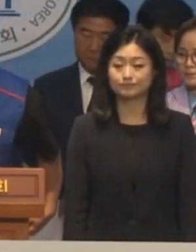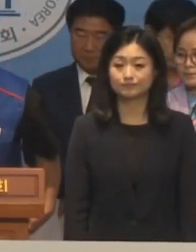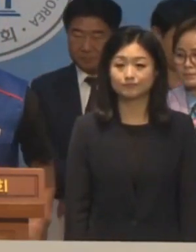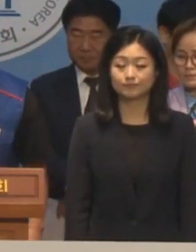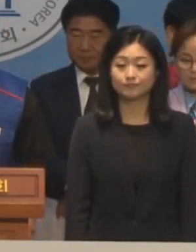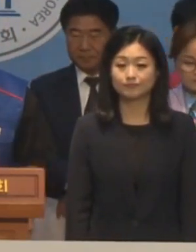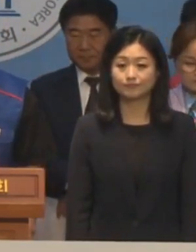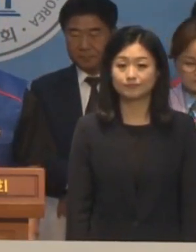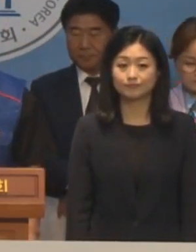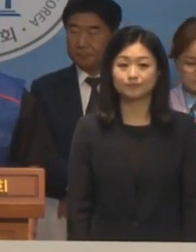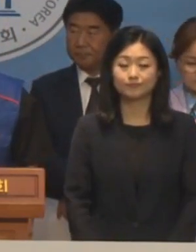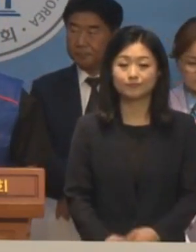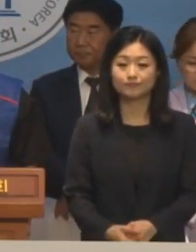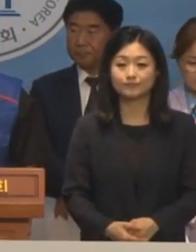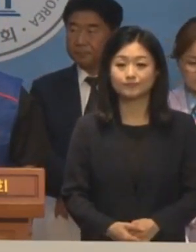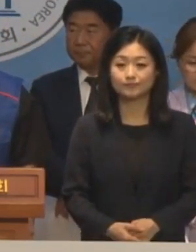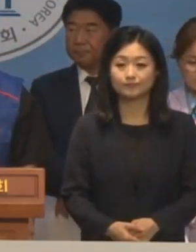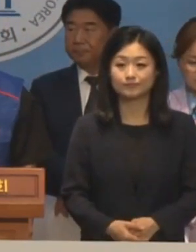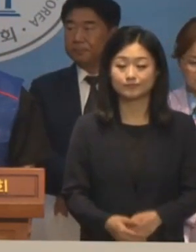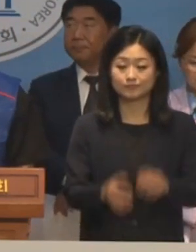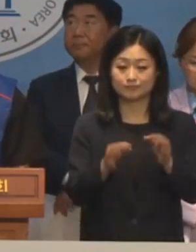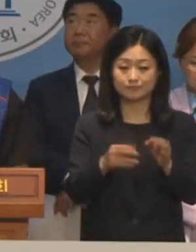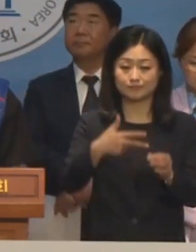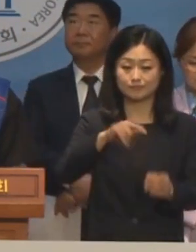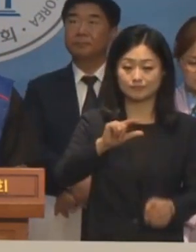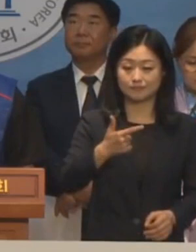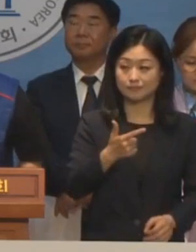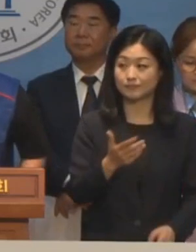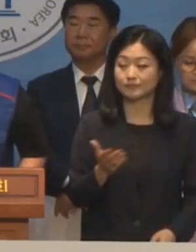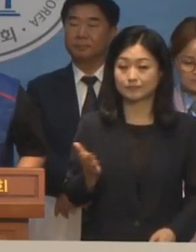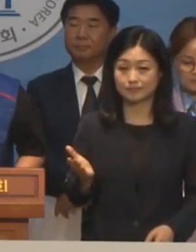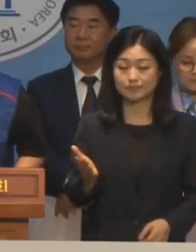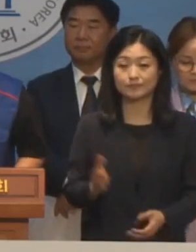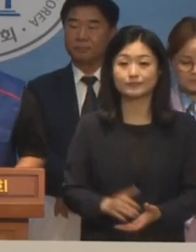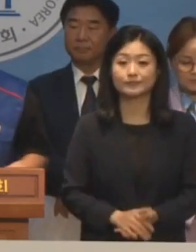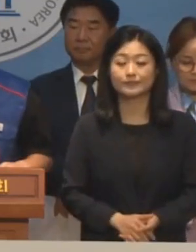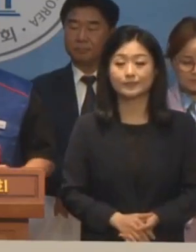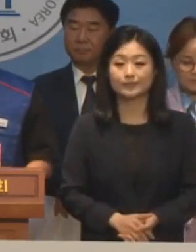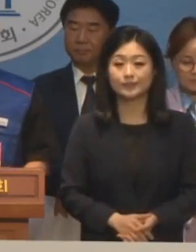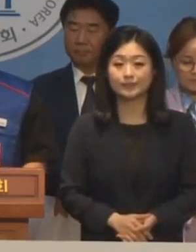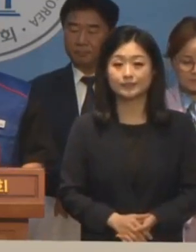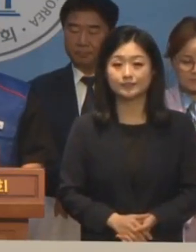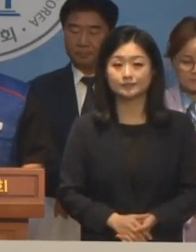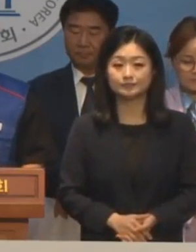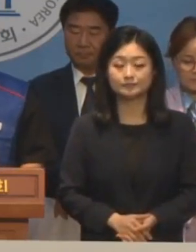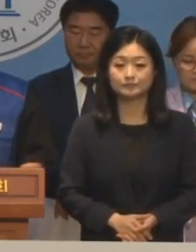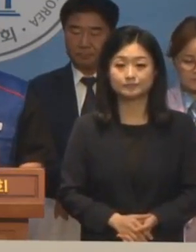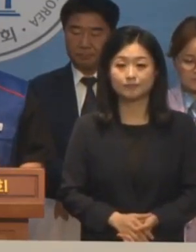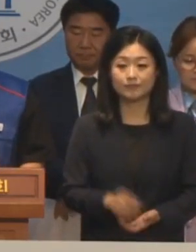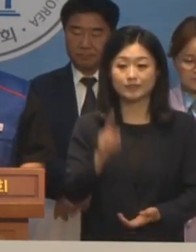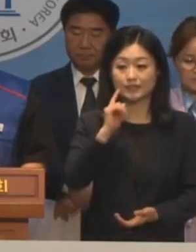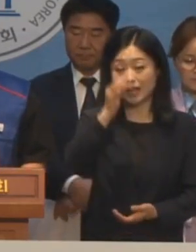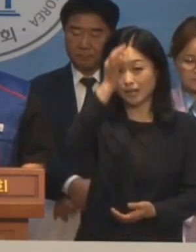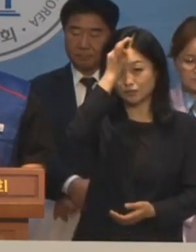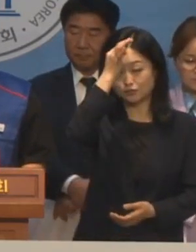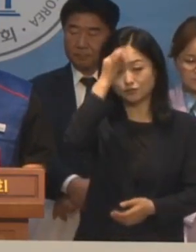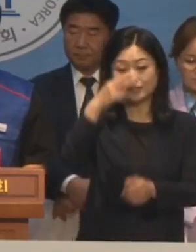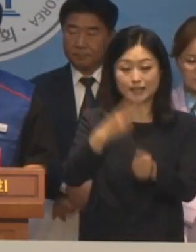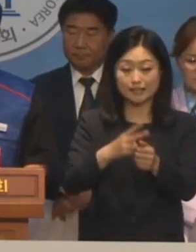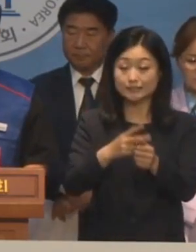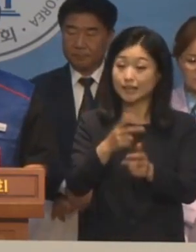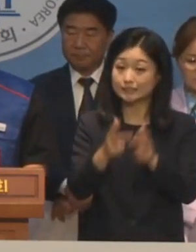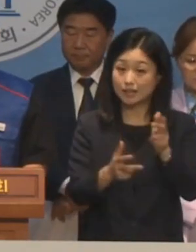예, 공공우수노조 예술강사지부 김진 부위원장입니다. 예술강사 사업은 25년